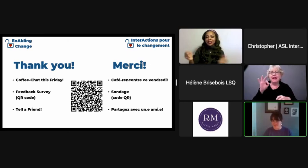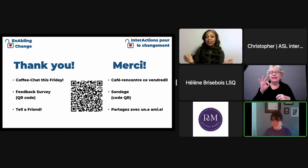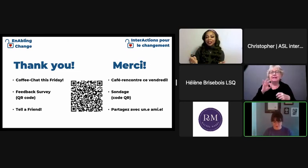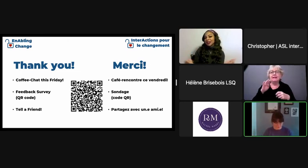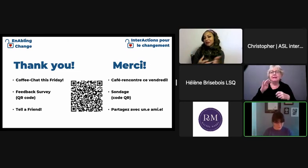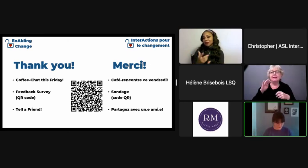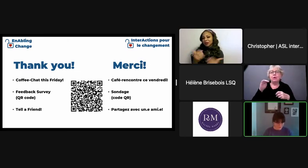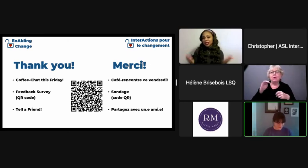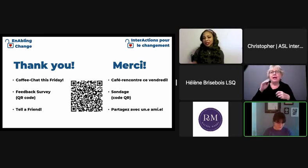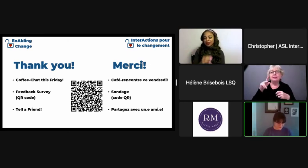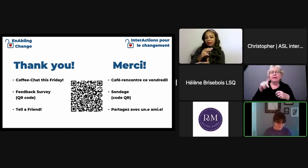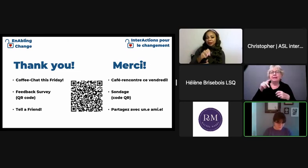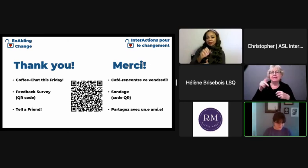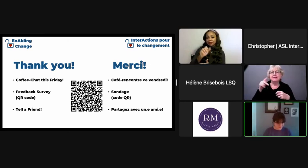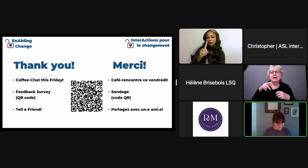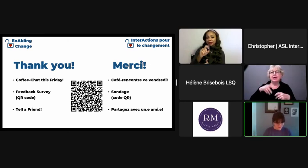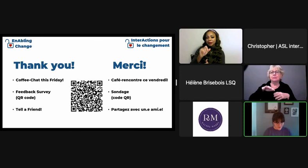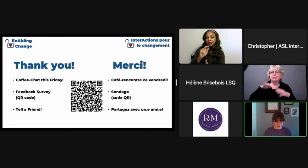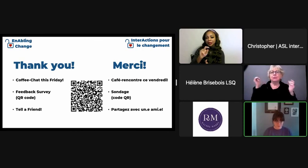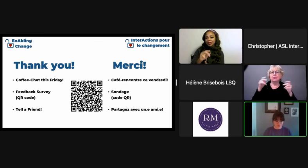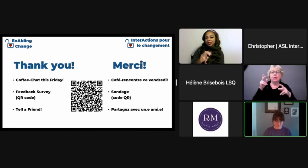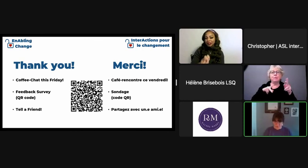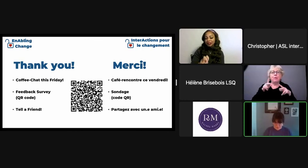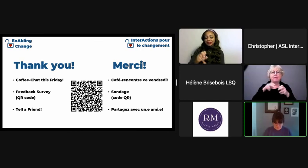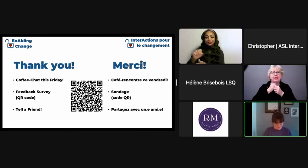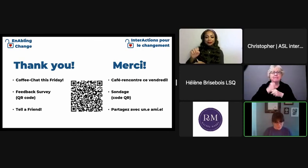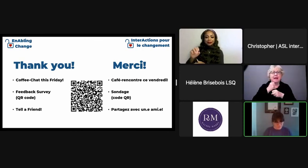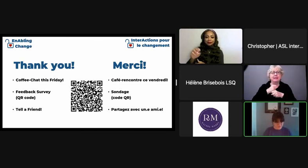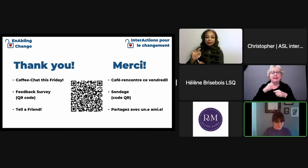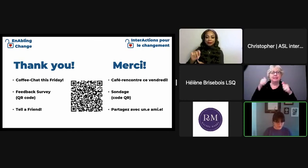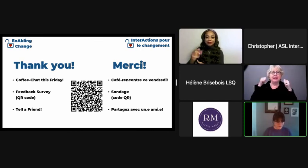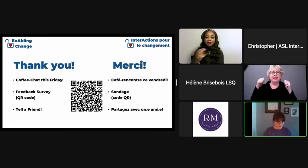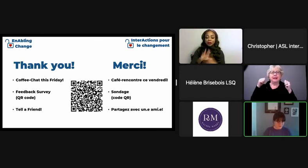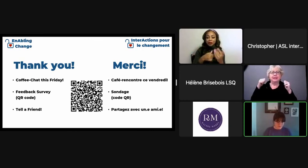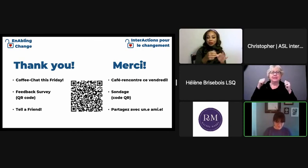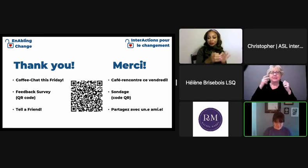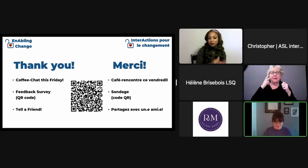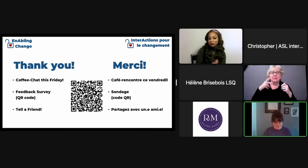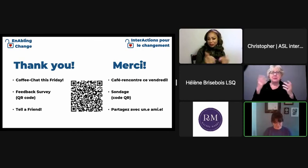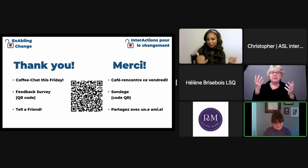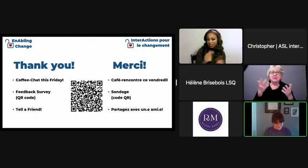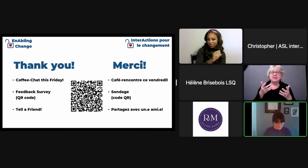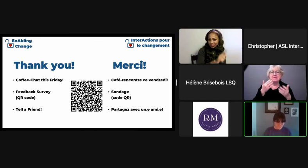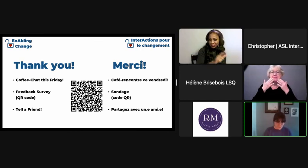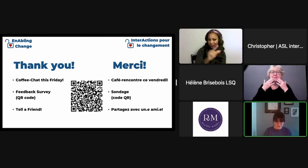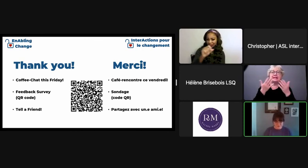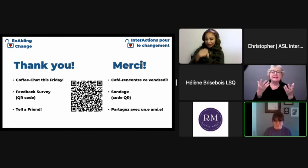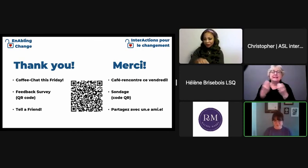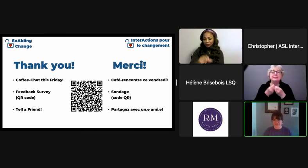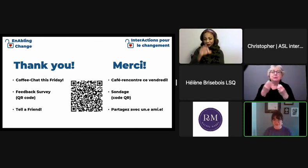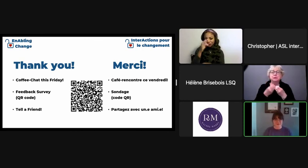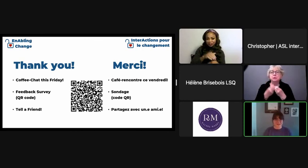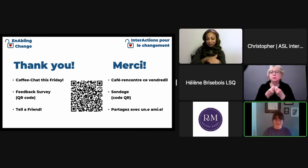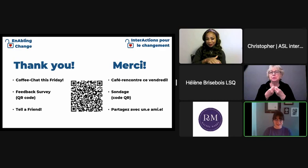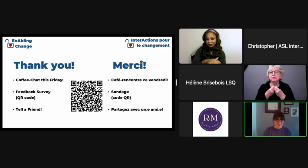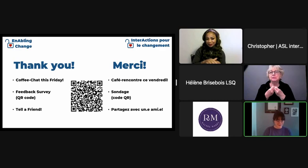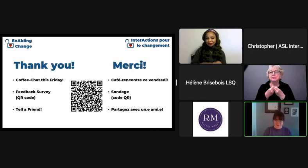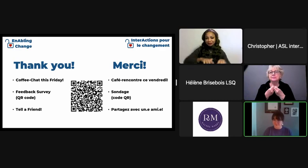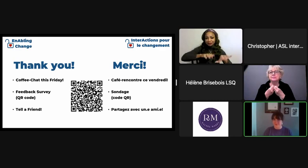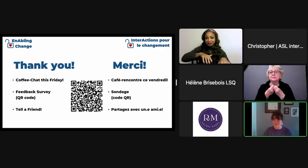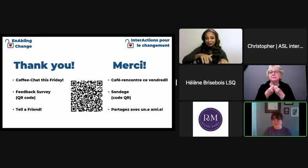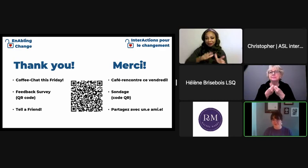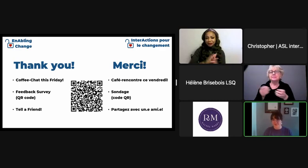tout le monde alors j'aimerais encore une fois donc vous remercier de tout coeur et de